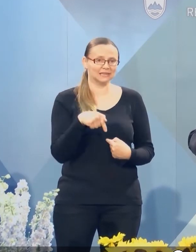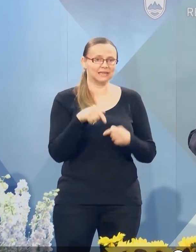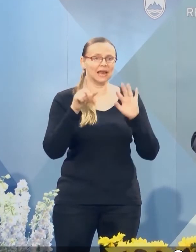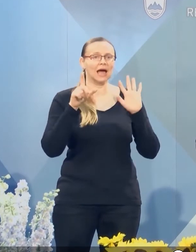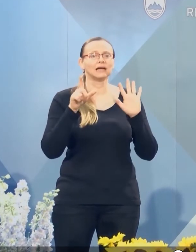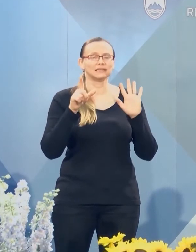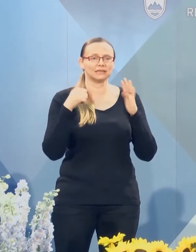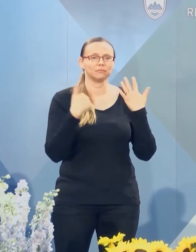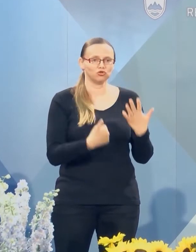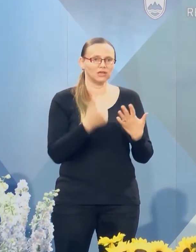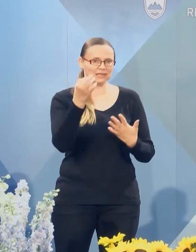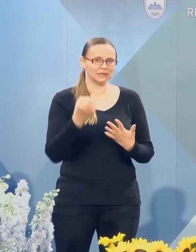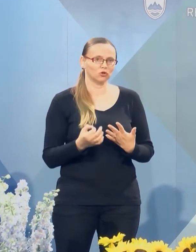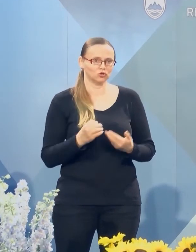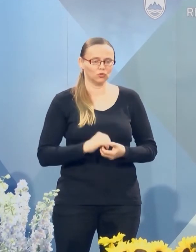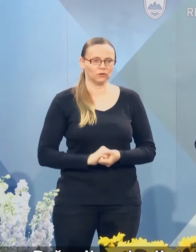1,67 odstotka,